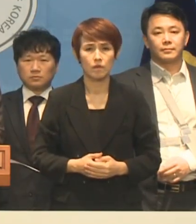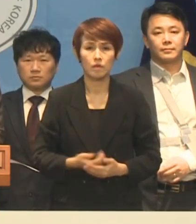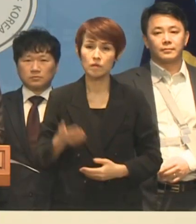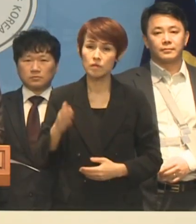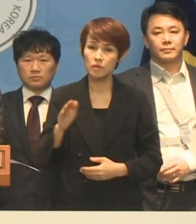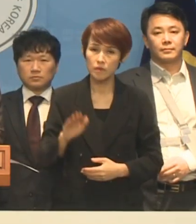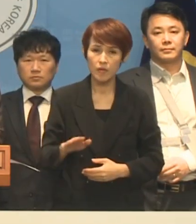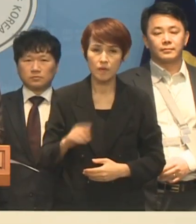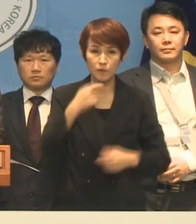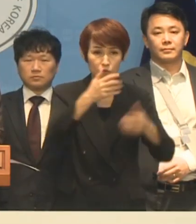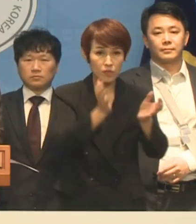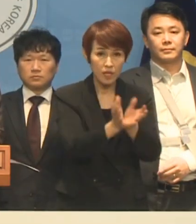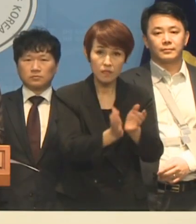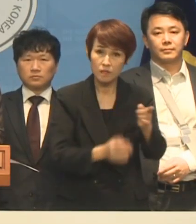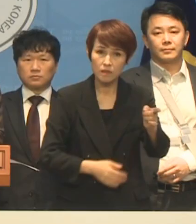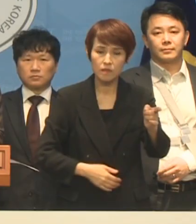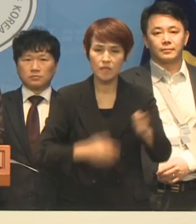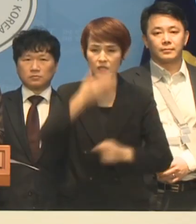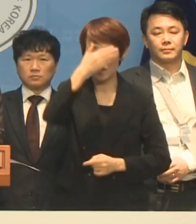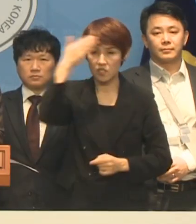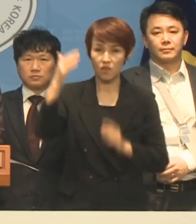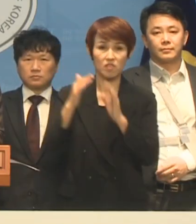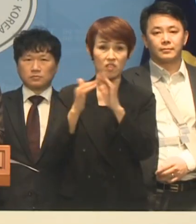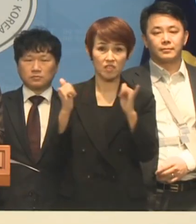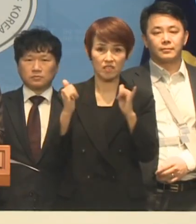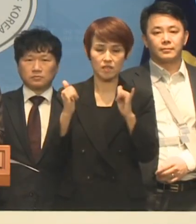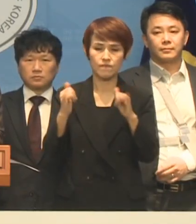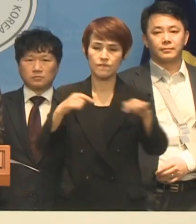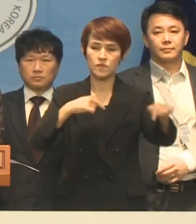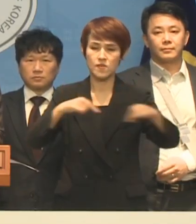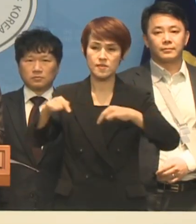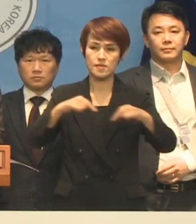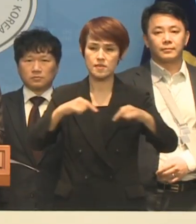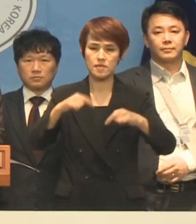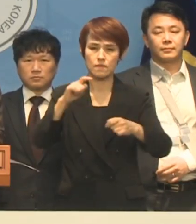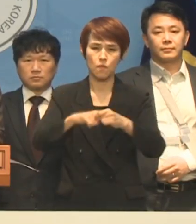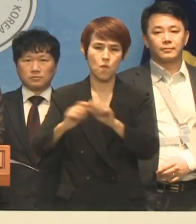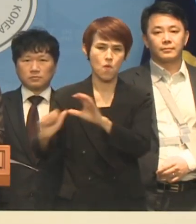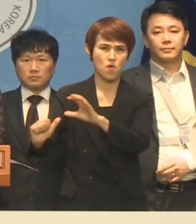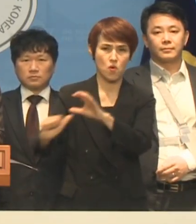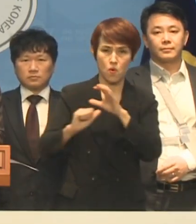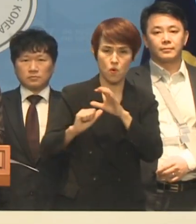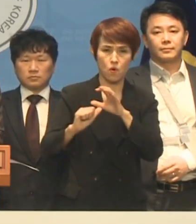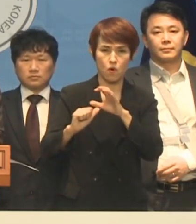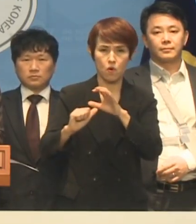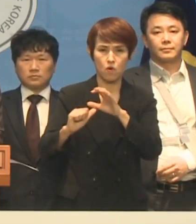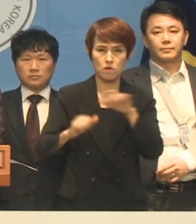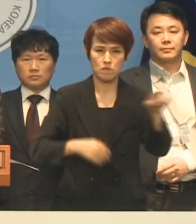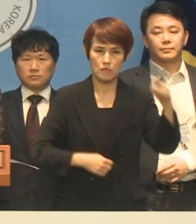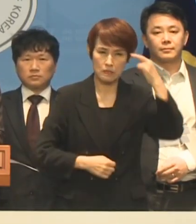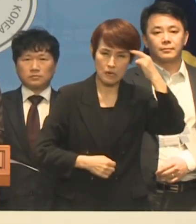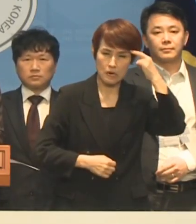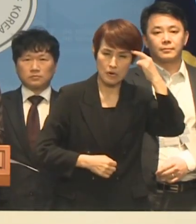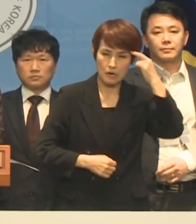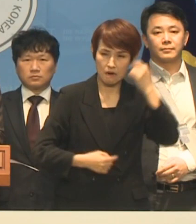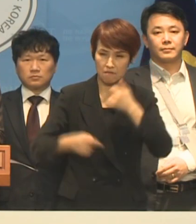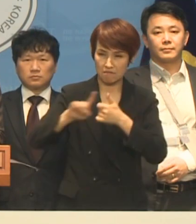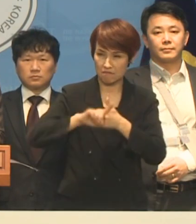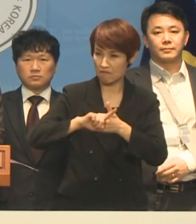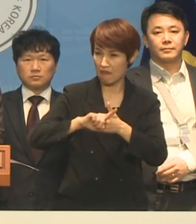불구하고 민주당은 청년들을 정치적 도구로만 여기며 자신들의 이념에 동조하지